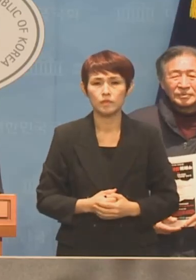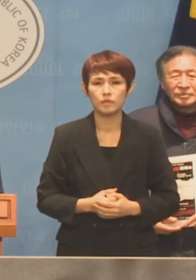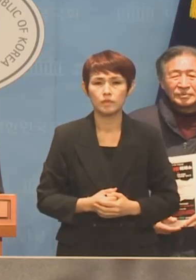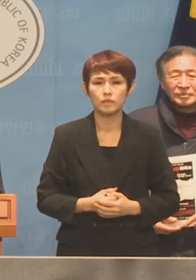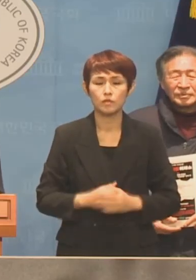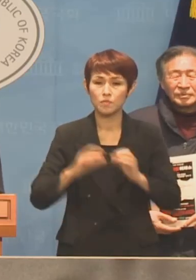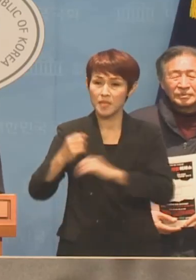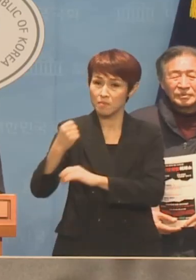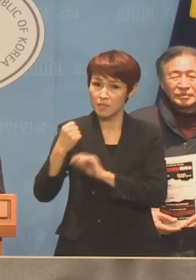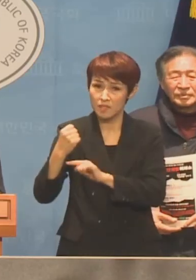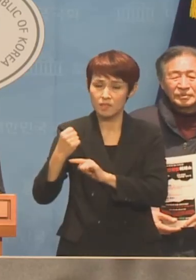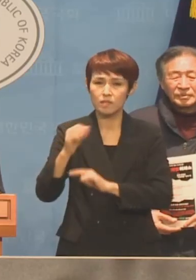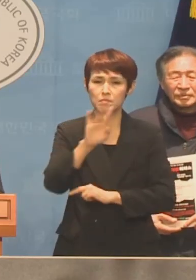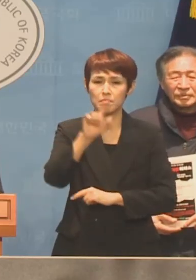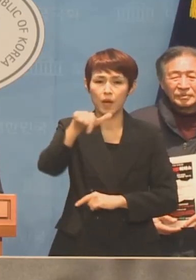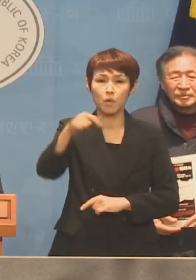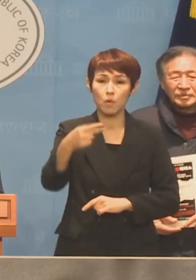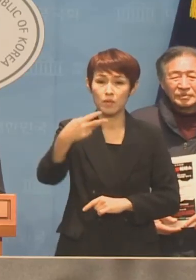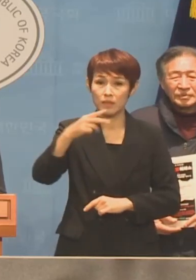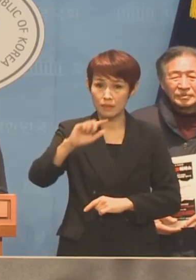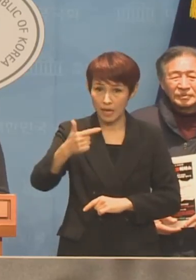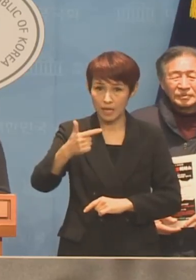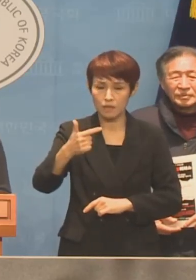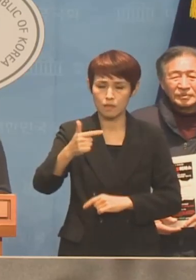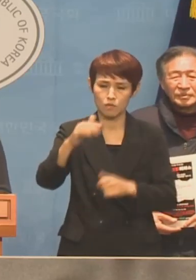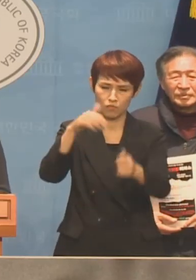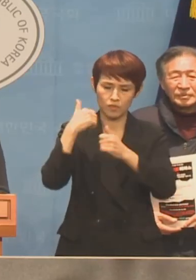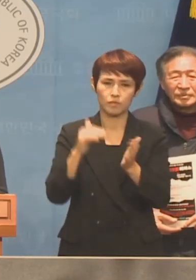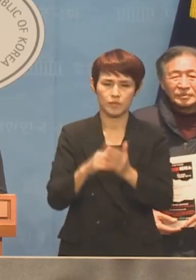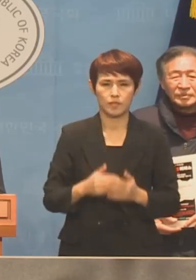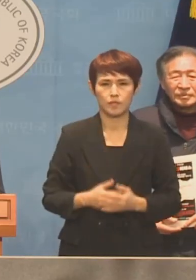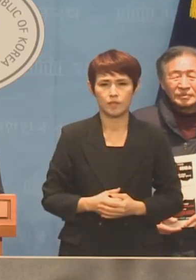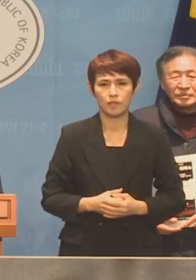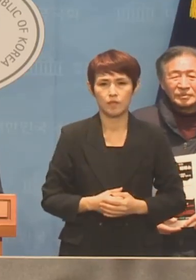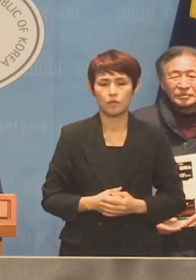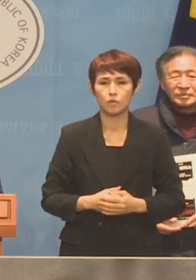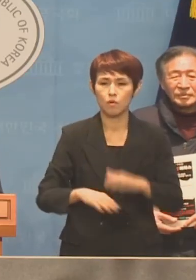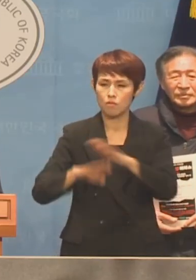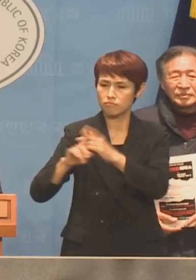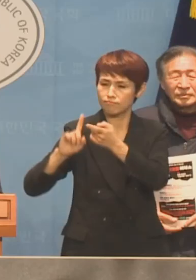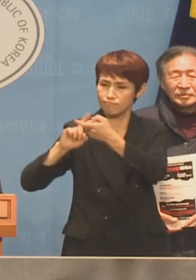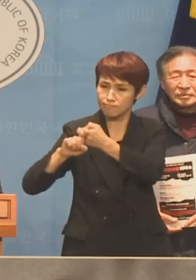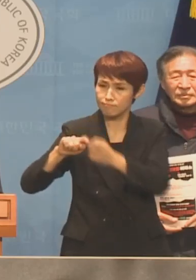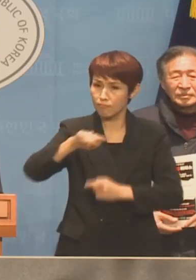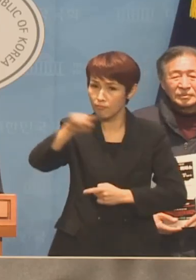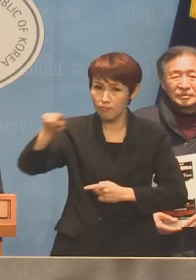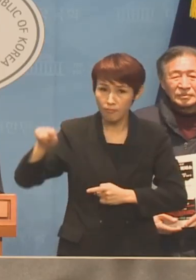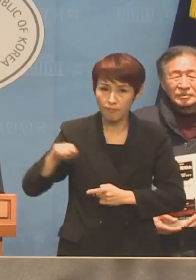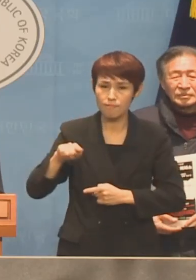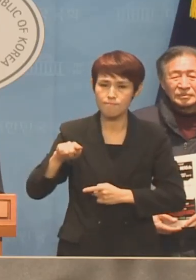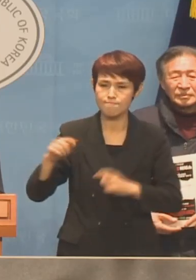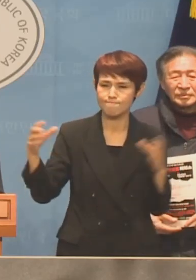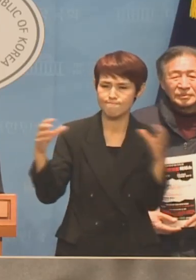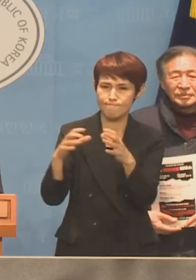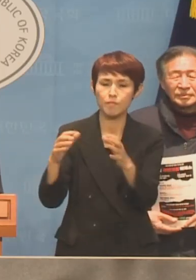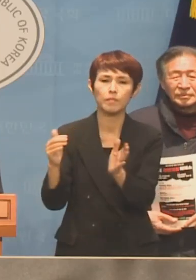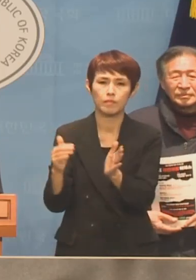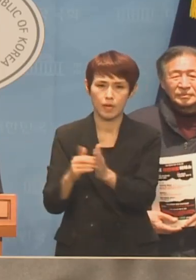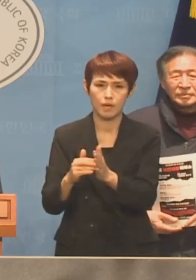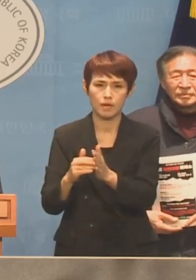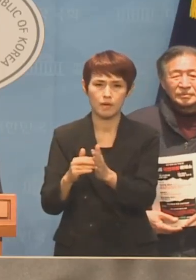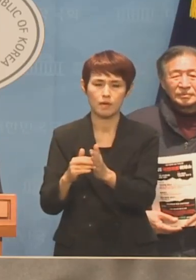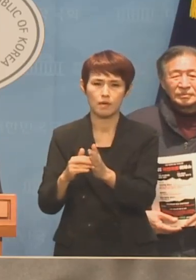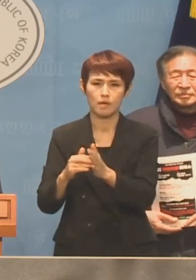상징인 백골단을 등장시켰고, 그리고 극우 세력, 자신들의 이익을 위해서 극우 세력을 결집하고 폭력